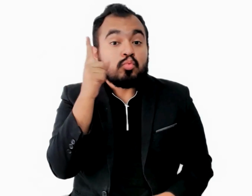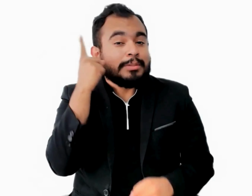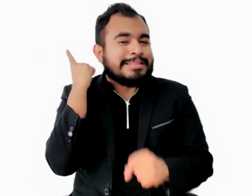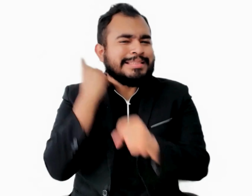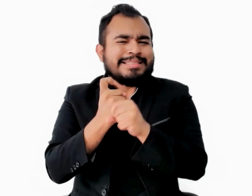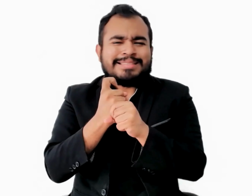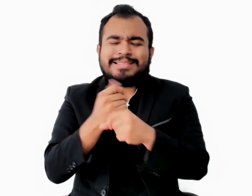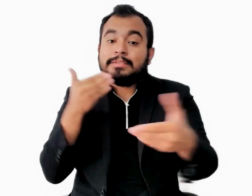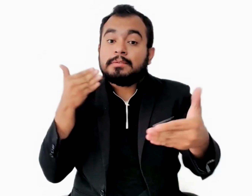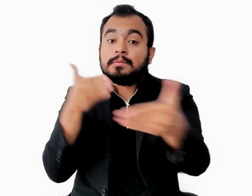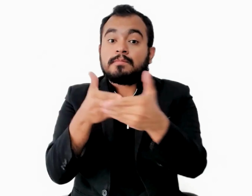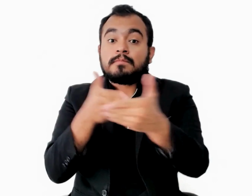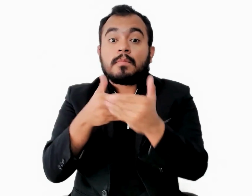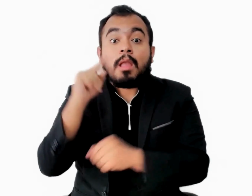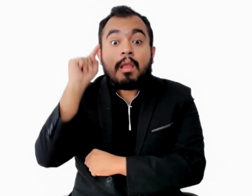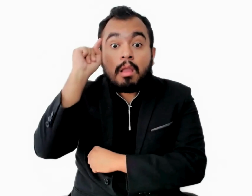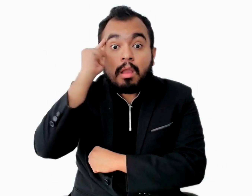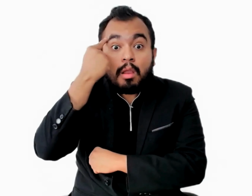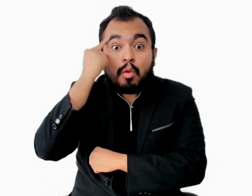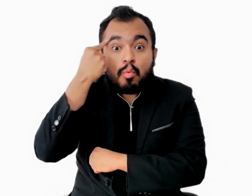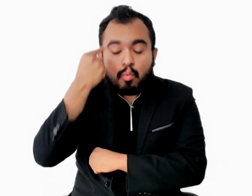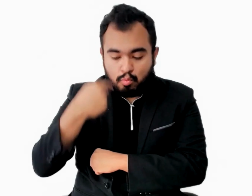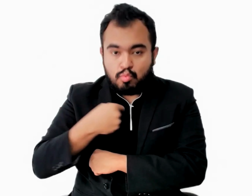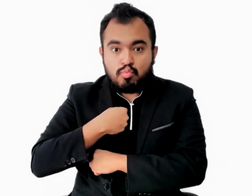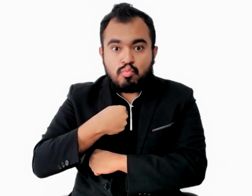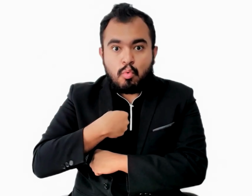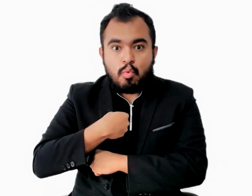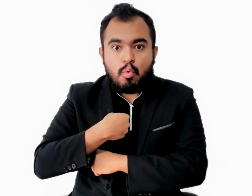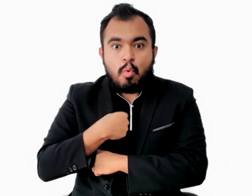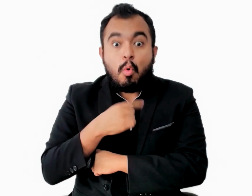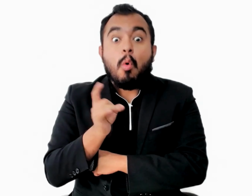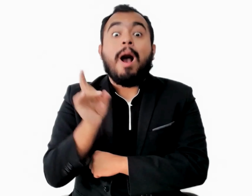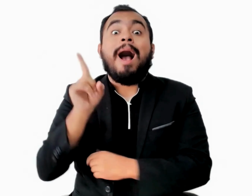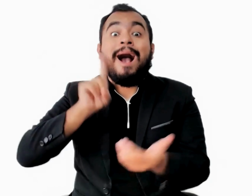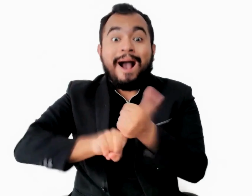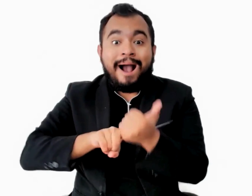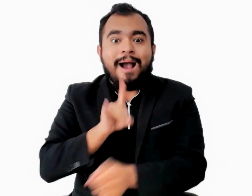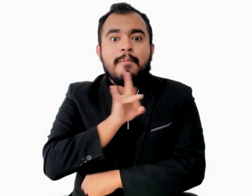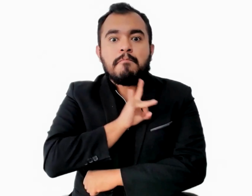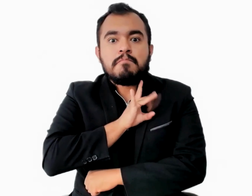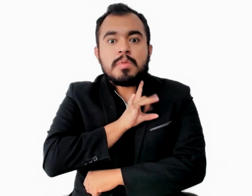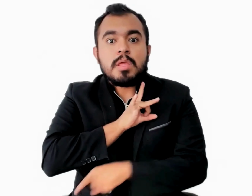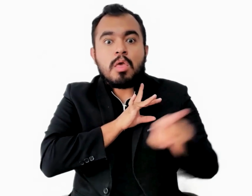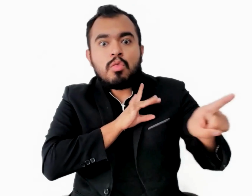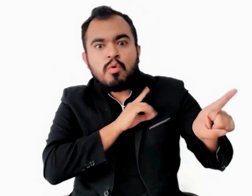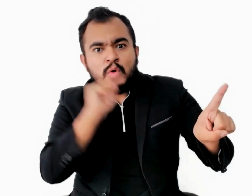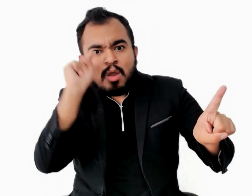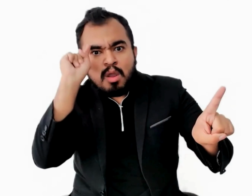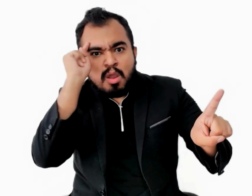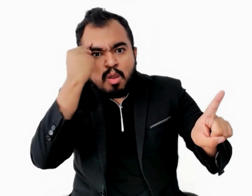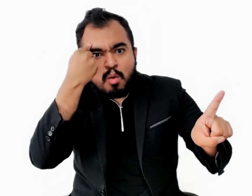el que más me estoy enfrentando es el enojo de los otros, el miedo que a mí me da que los otros estén